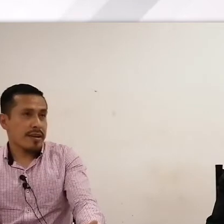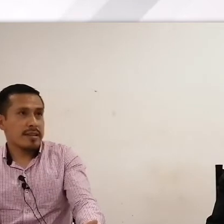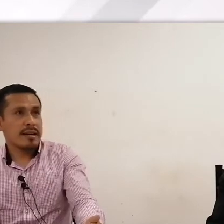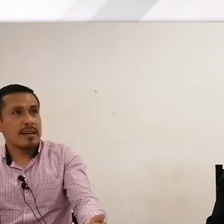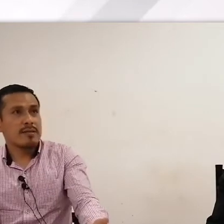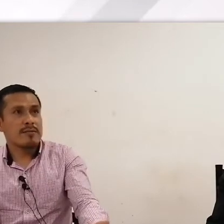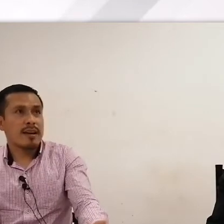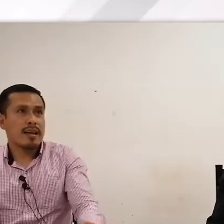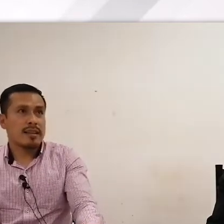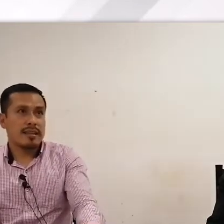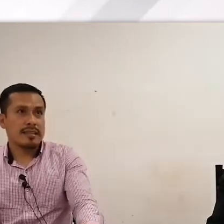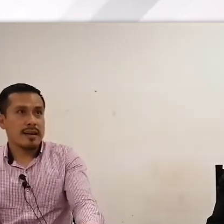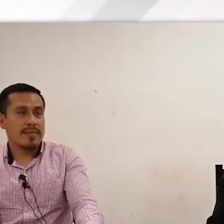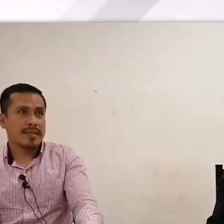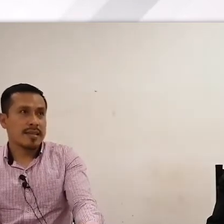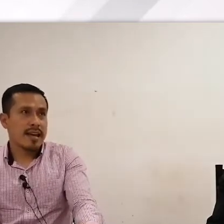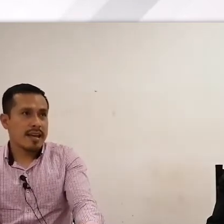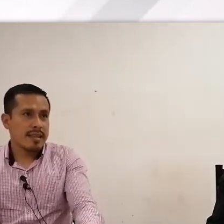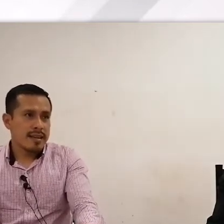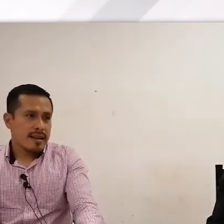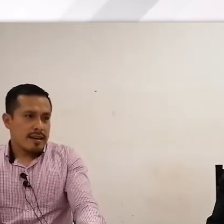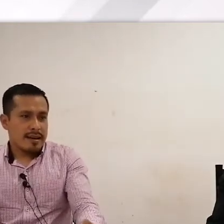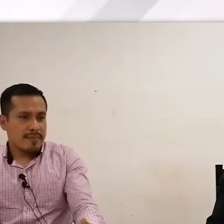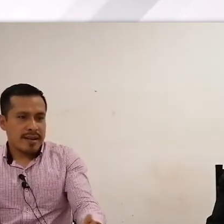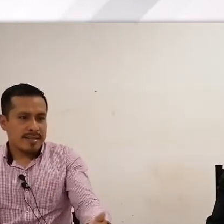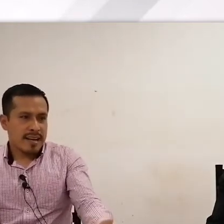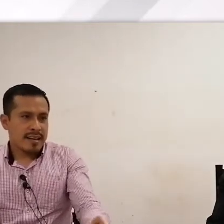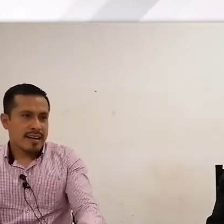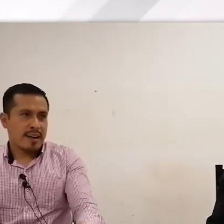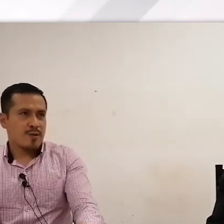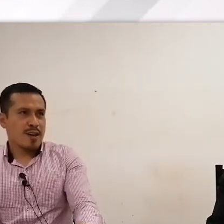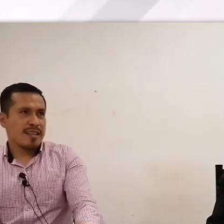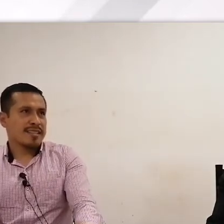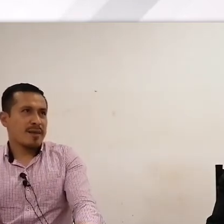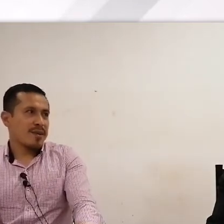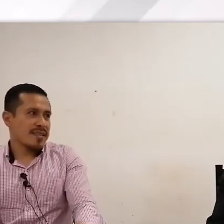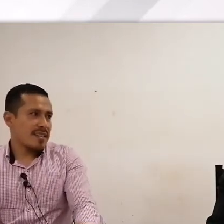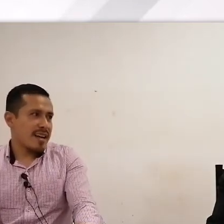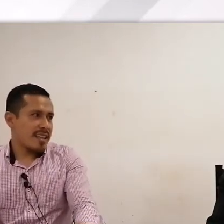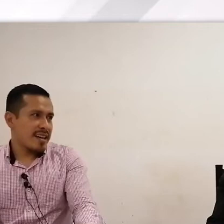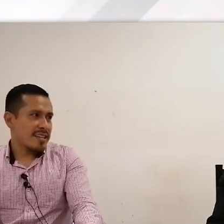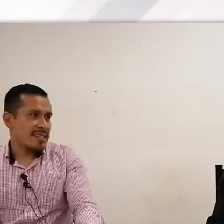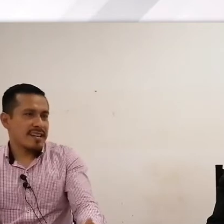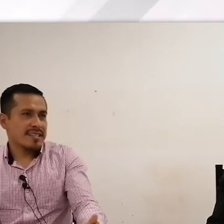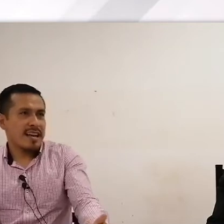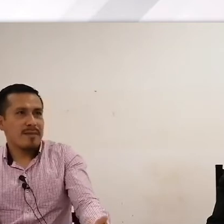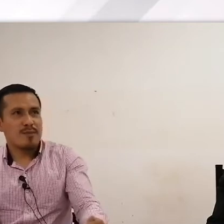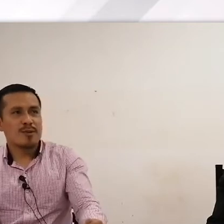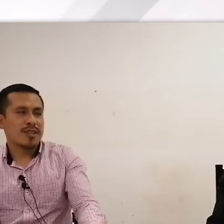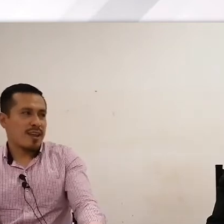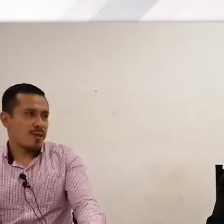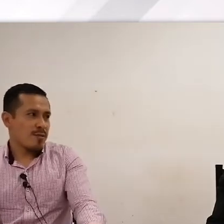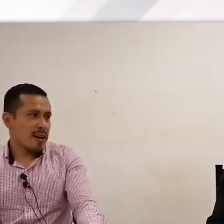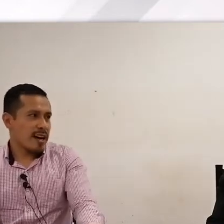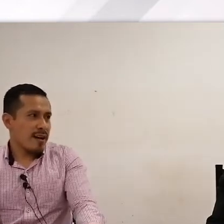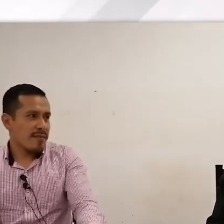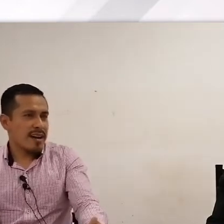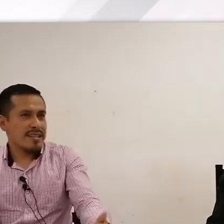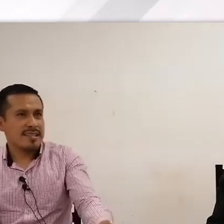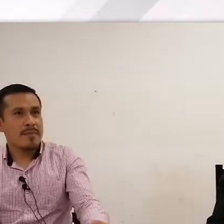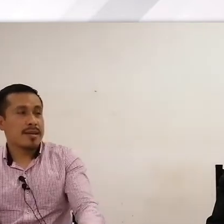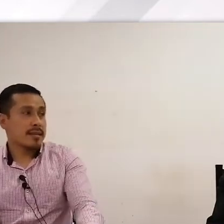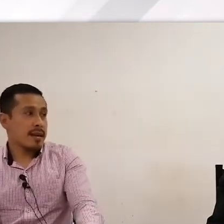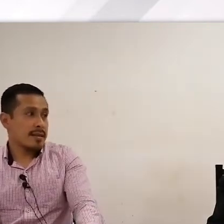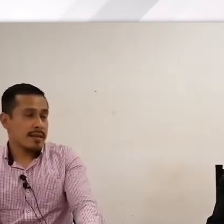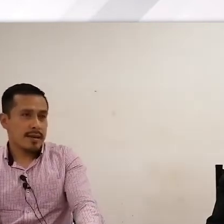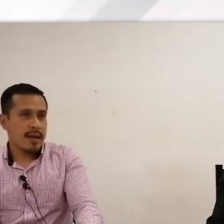nada porque tienen una discapacidad, piensan que una discapacidad es que estar postrado en una cama